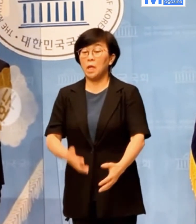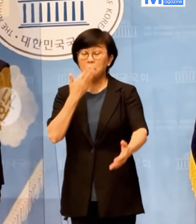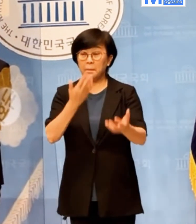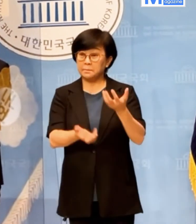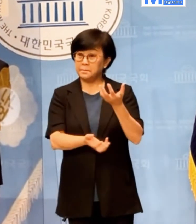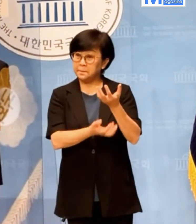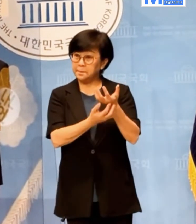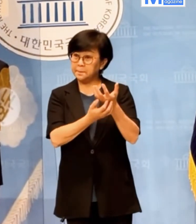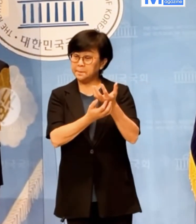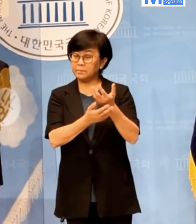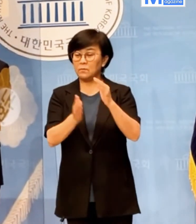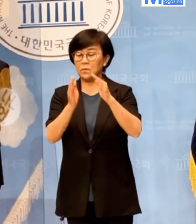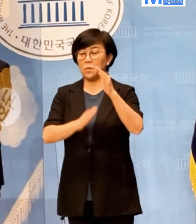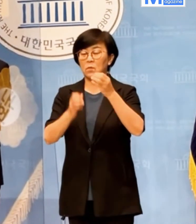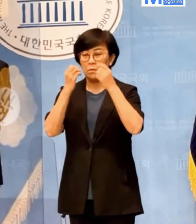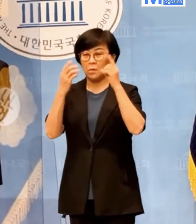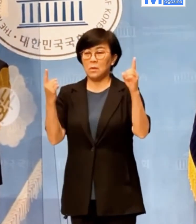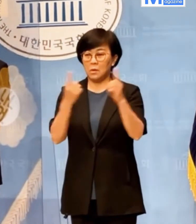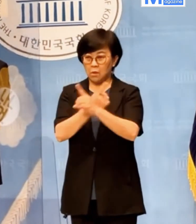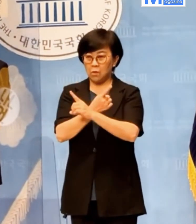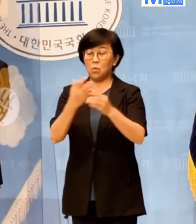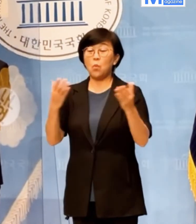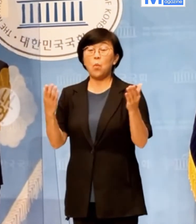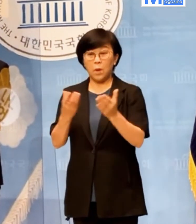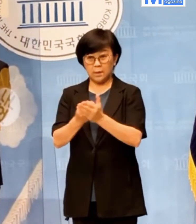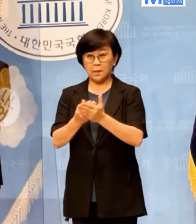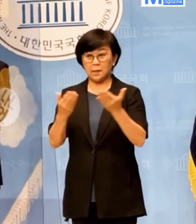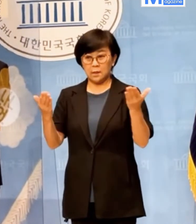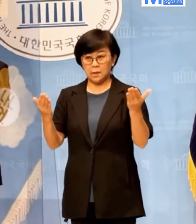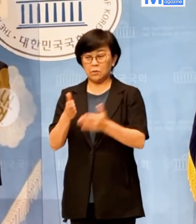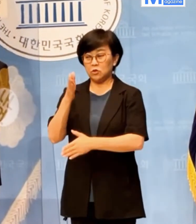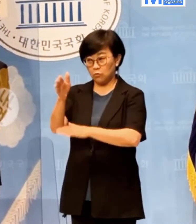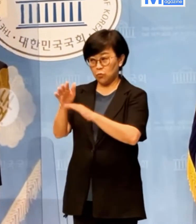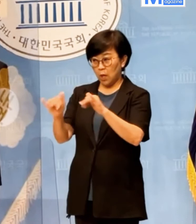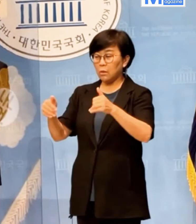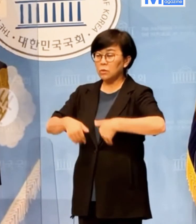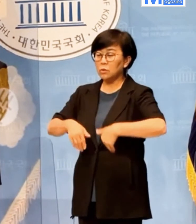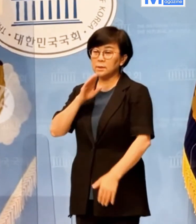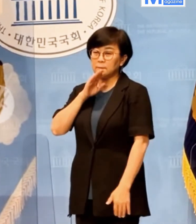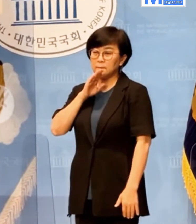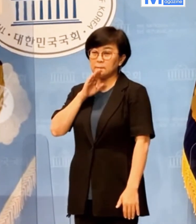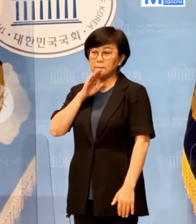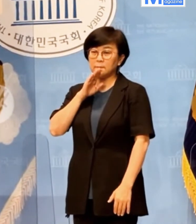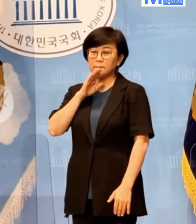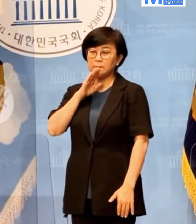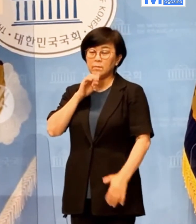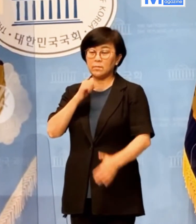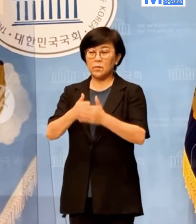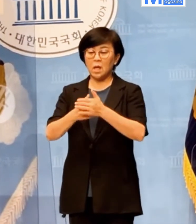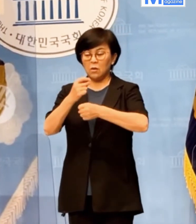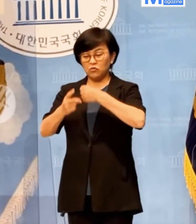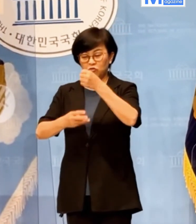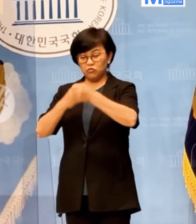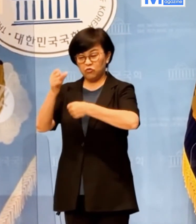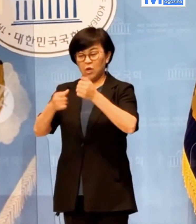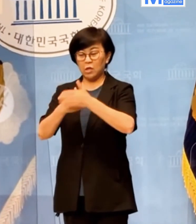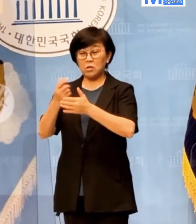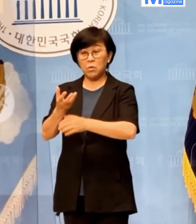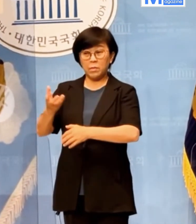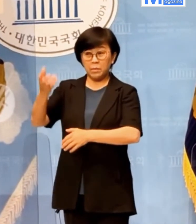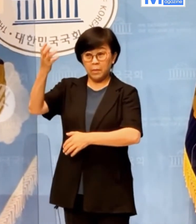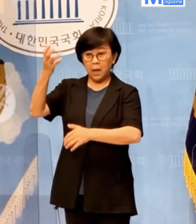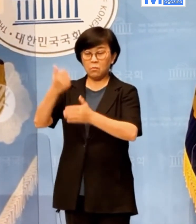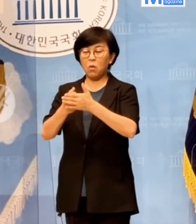일에도, 공공개혁을 완성하는 일에도 전문가가 필요합니다. 연공 서열 없는